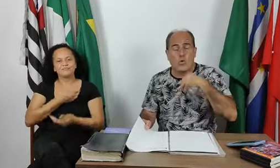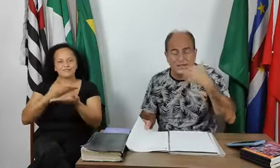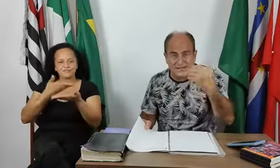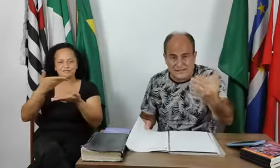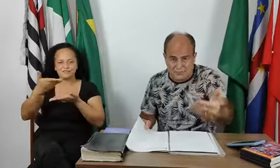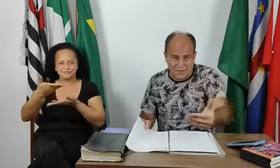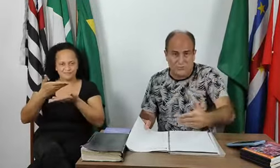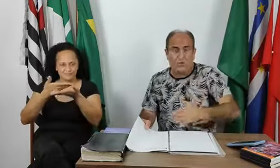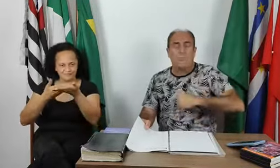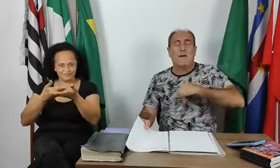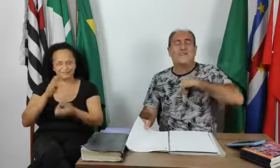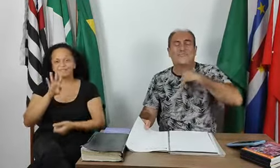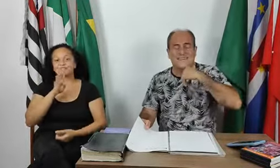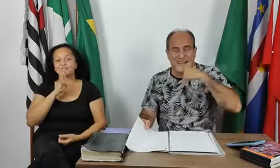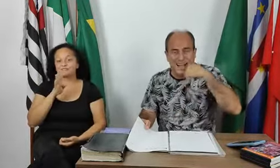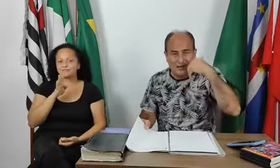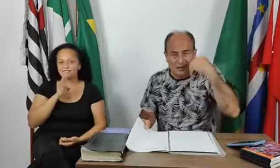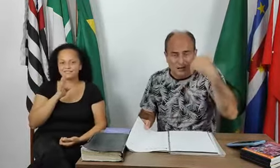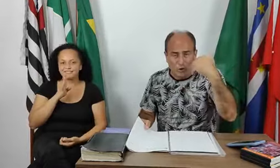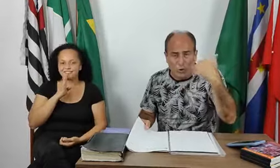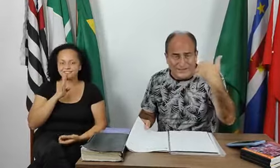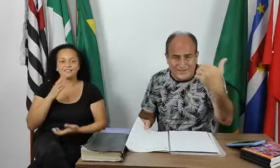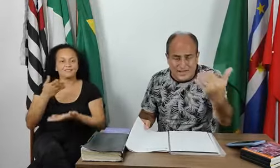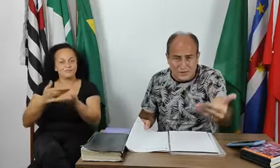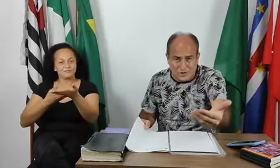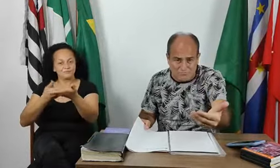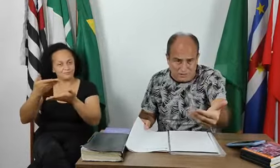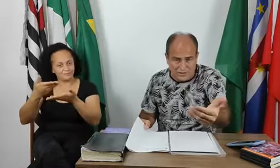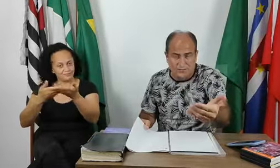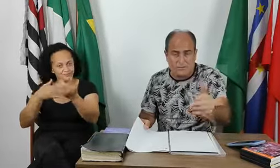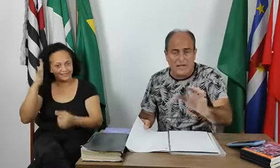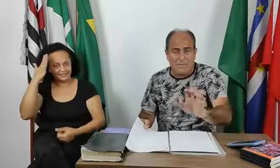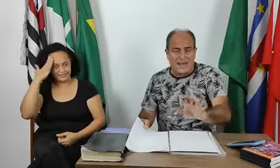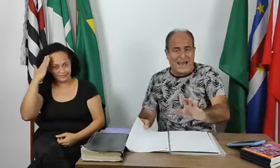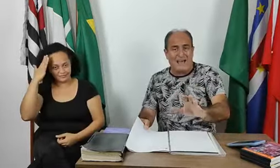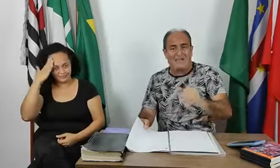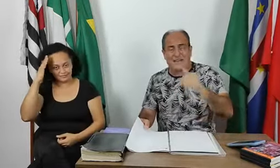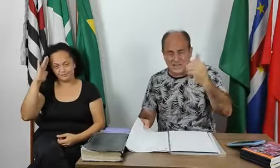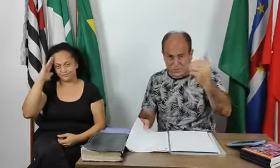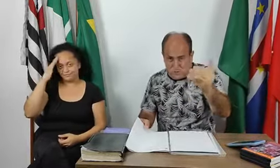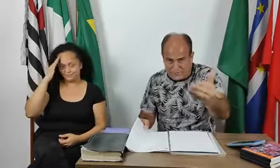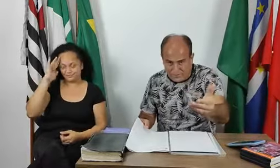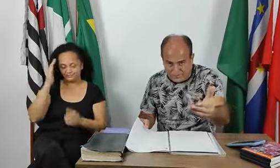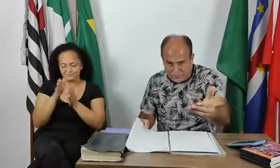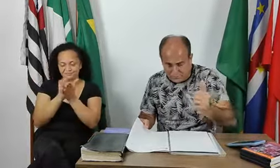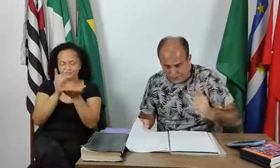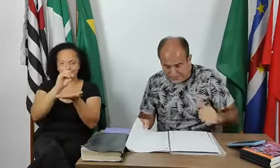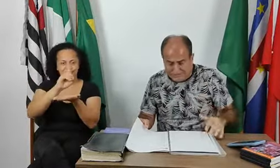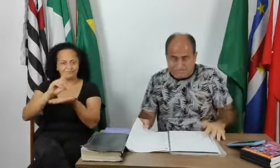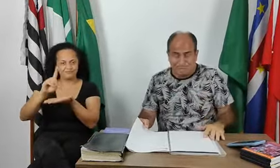o conhecimento, compartilhar o entendimento da palavra na sua